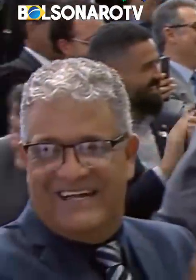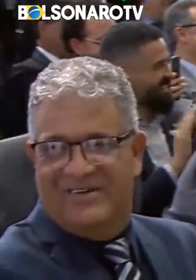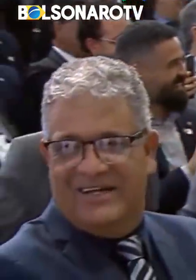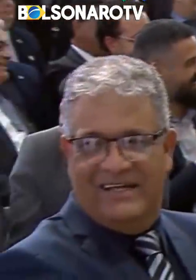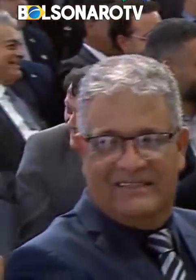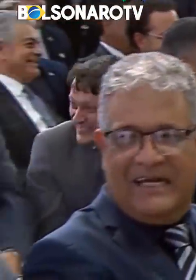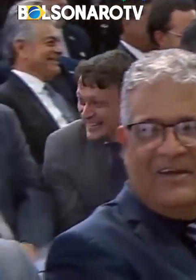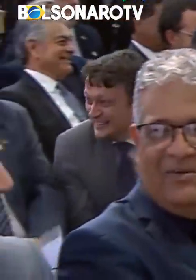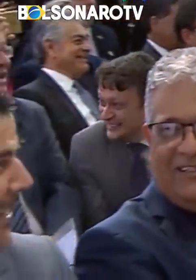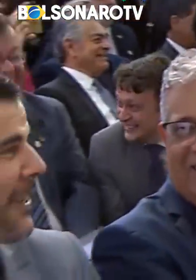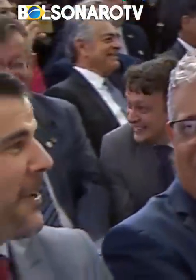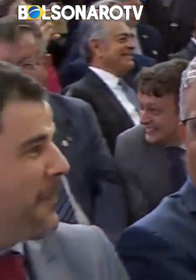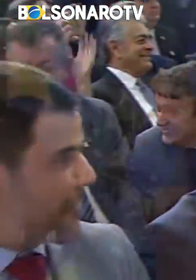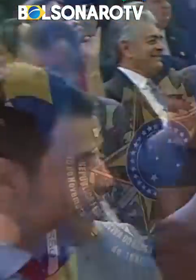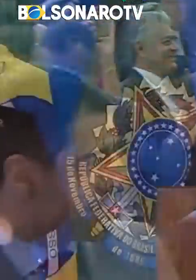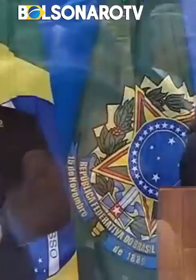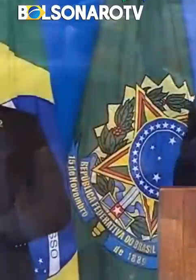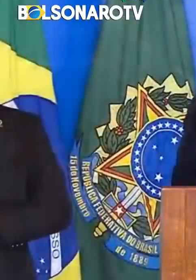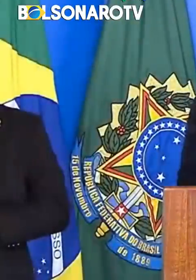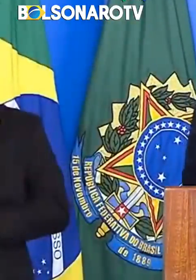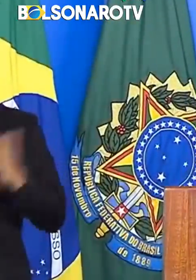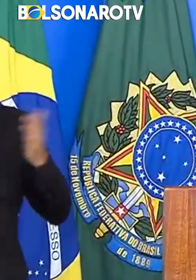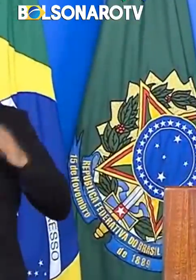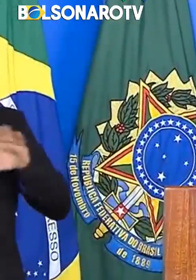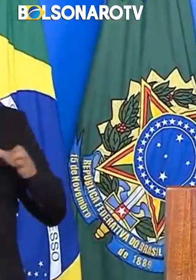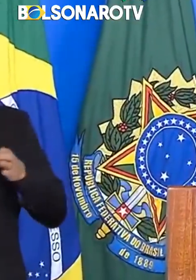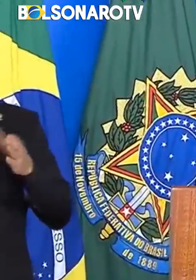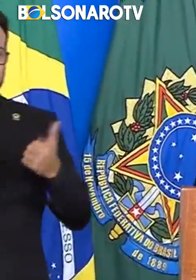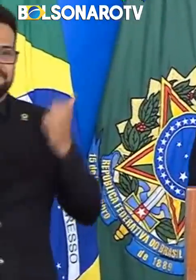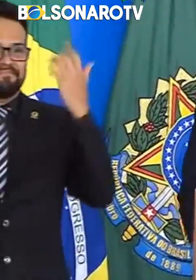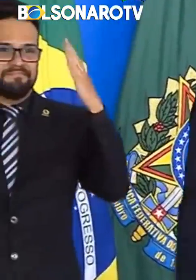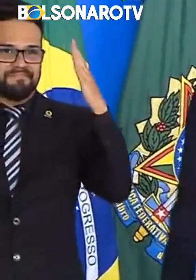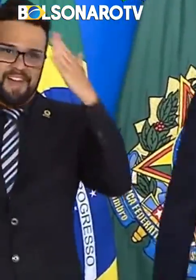Pessoal, muito obrigado. Parabéns a todos. Até a próxima